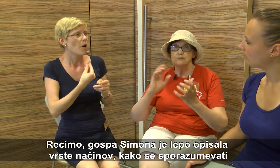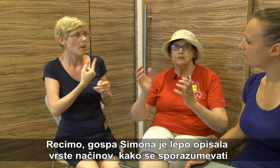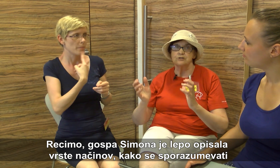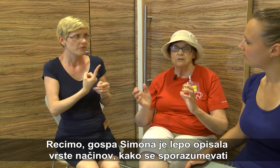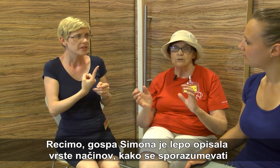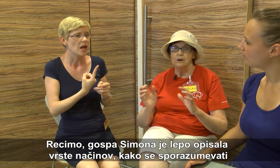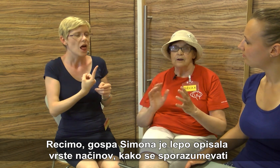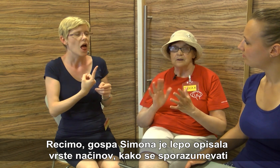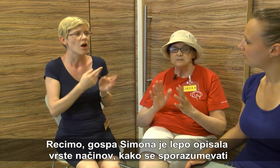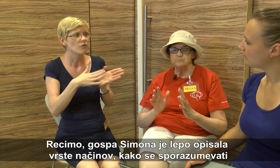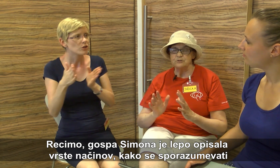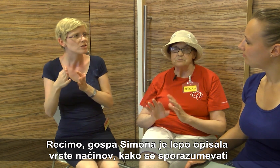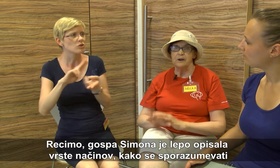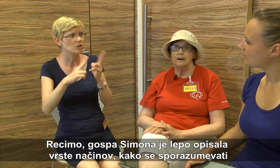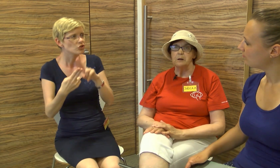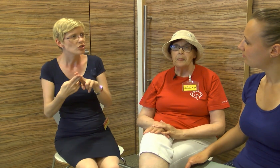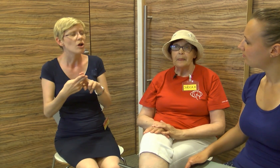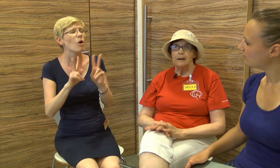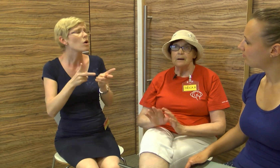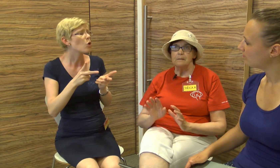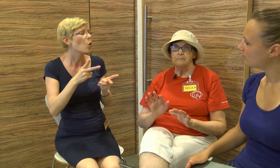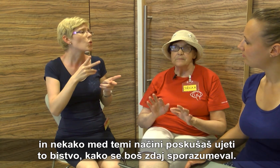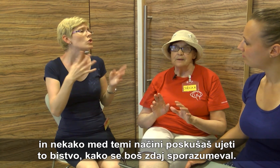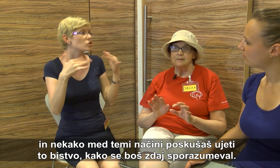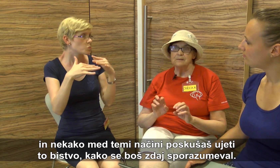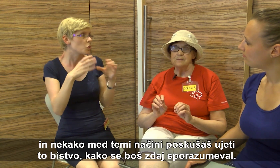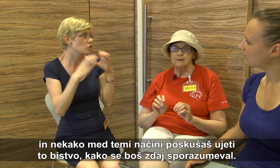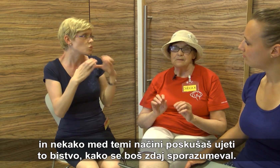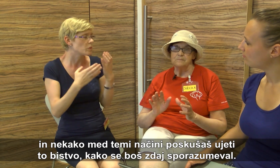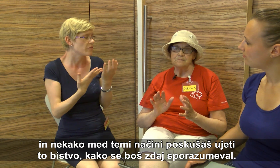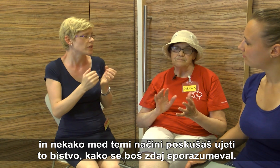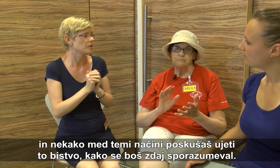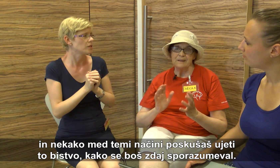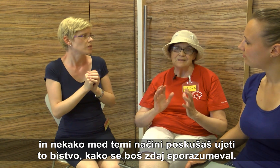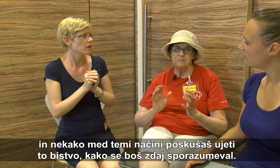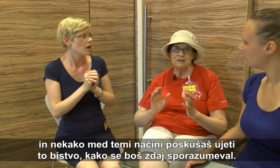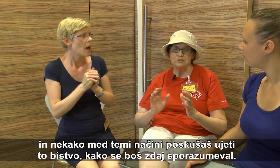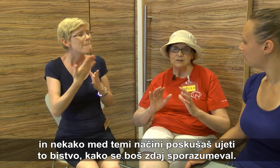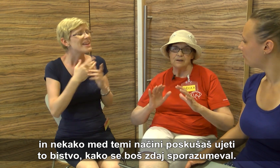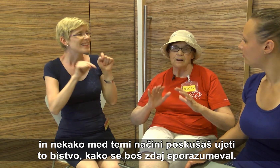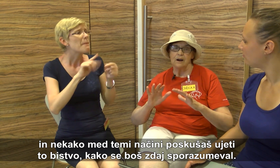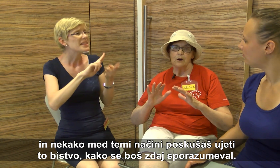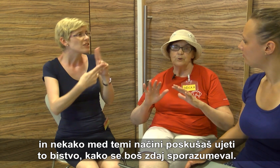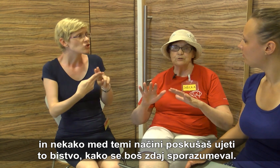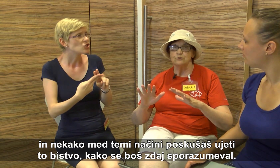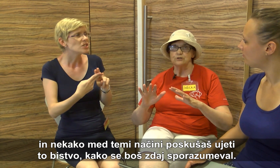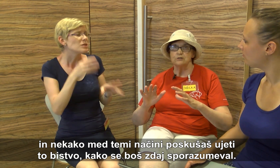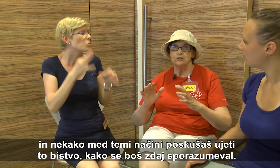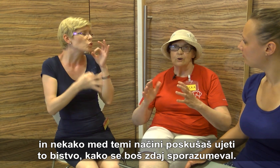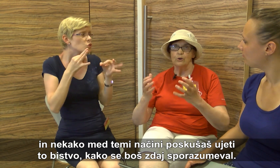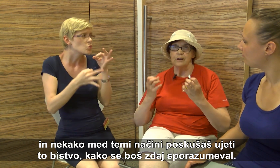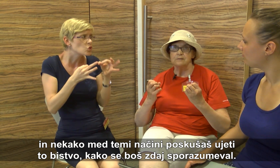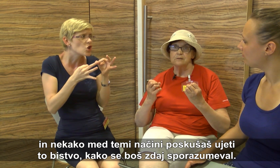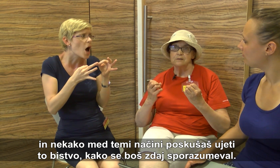врсту начину, как се споразумеват. Met temi načini nekak